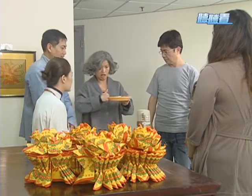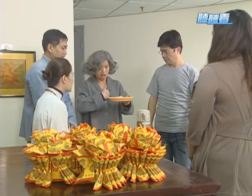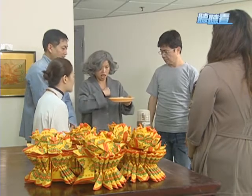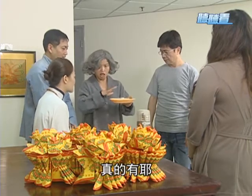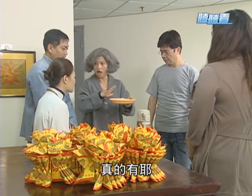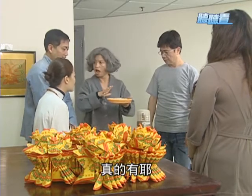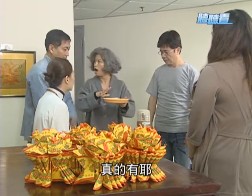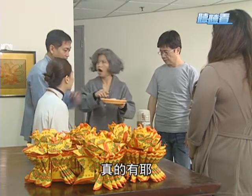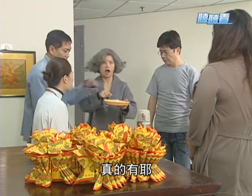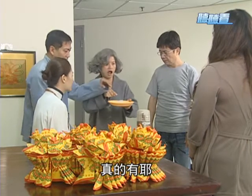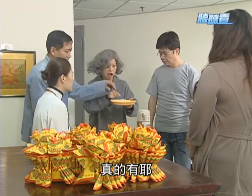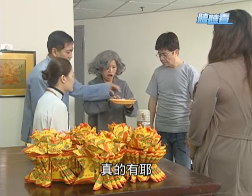真的有呢，